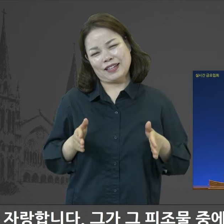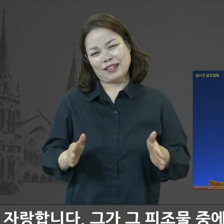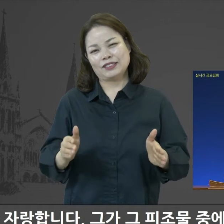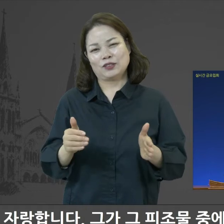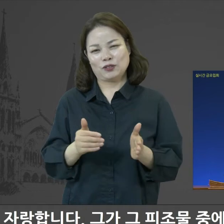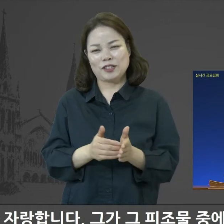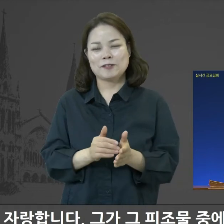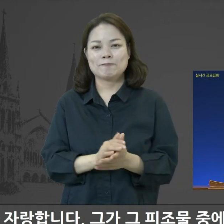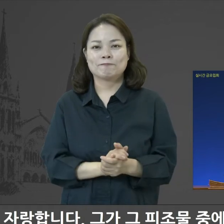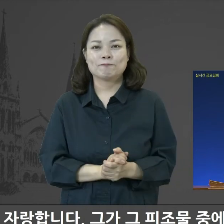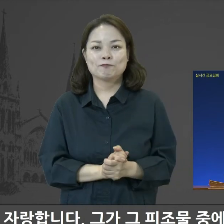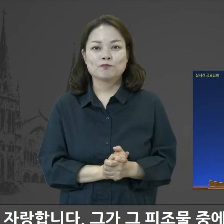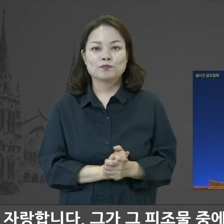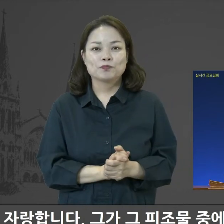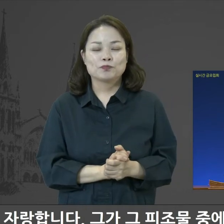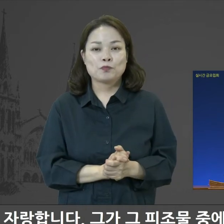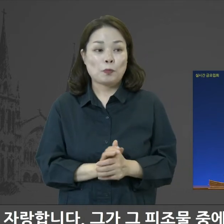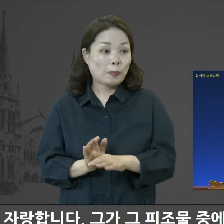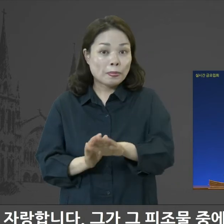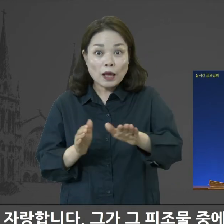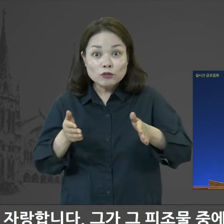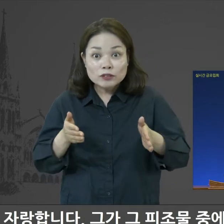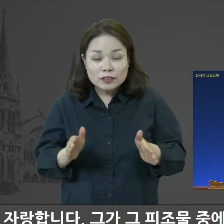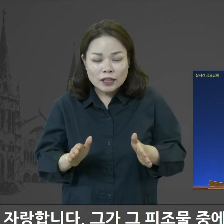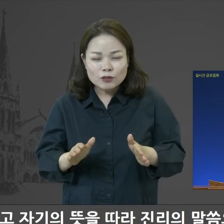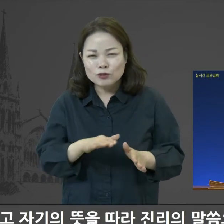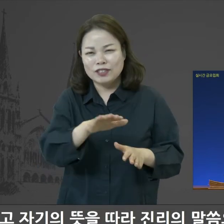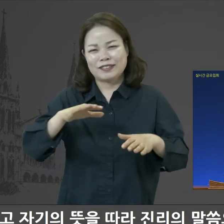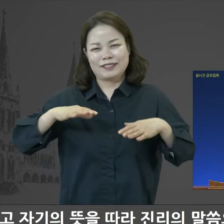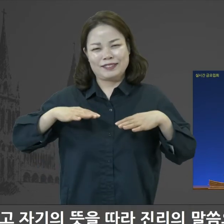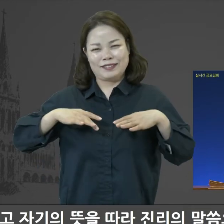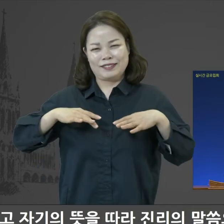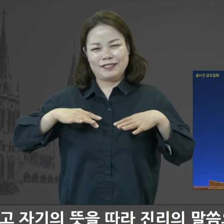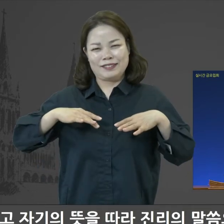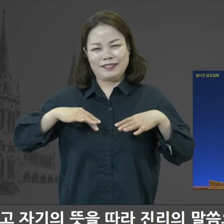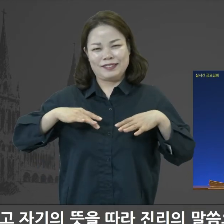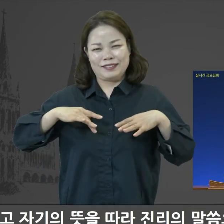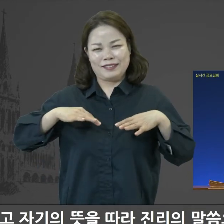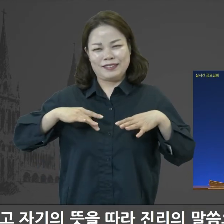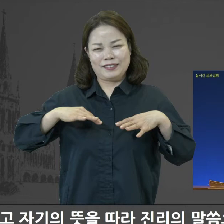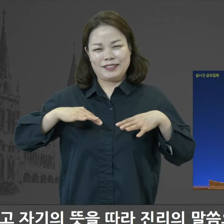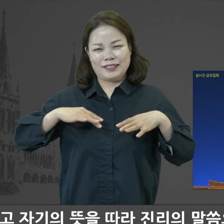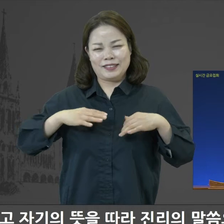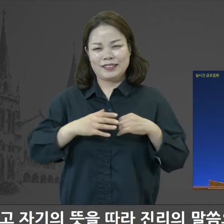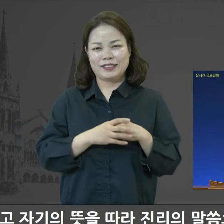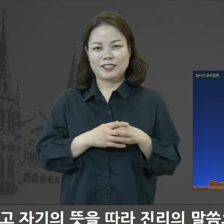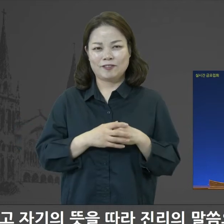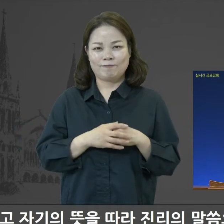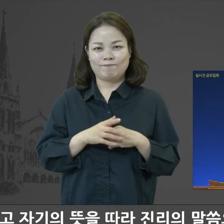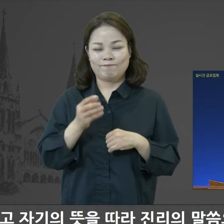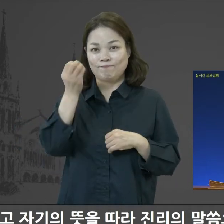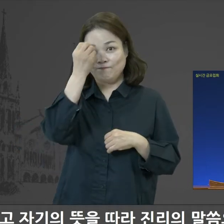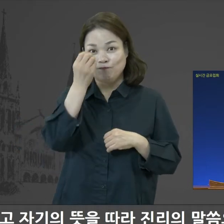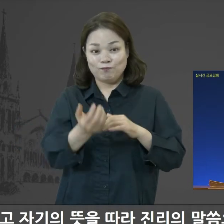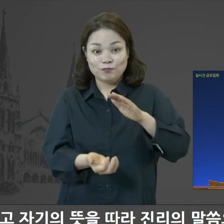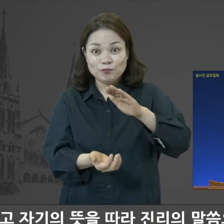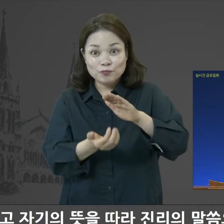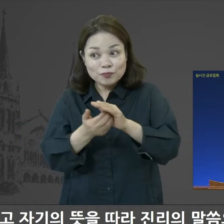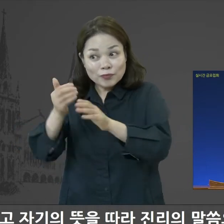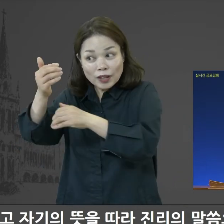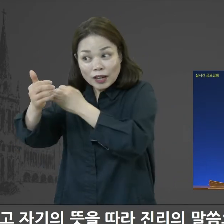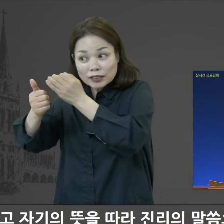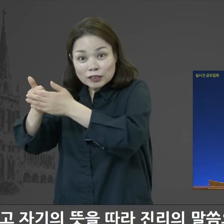낳았다 얘기하는 겁니다. 우리를 낳았다. 이게 우리가 자랑할 그 자랑거리 중에 최고인 겁니다.